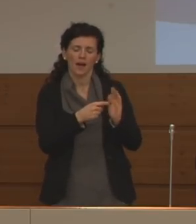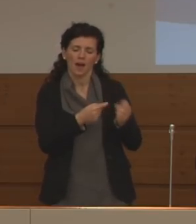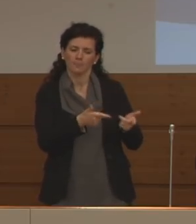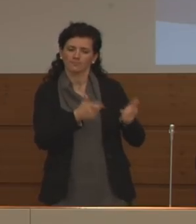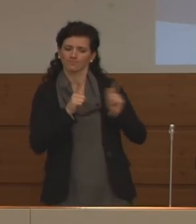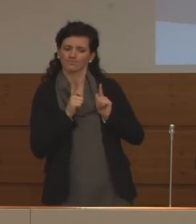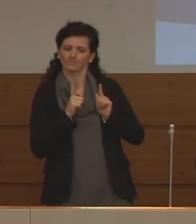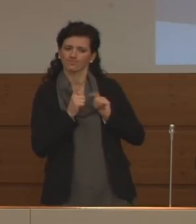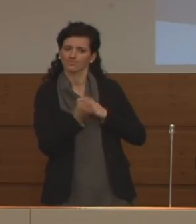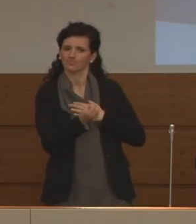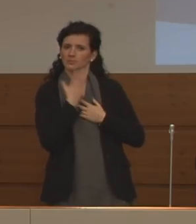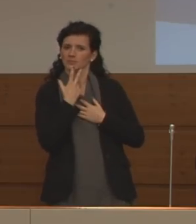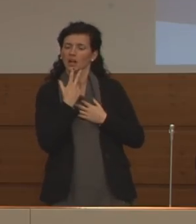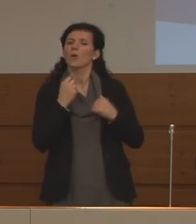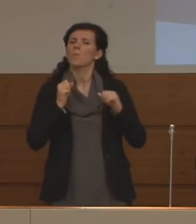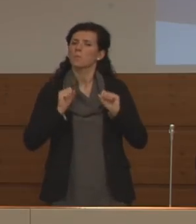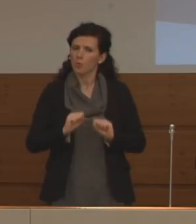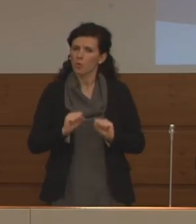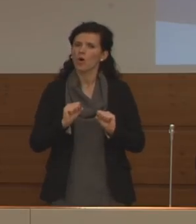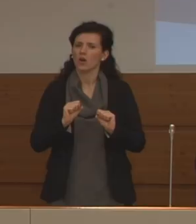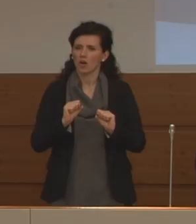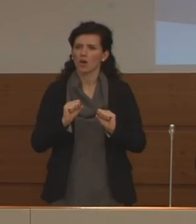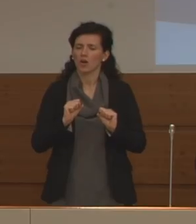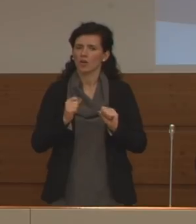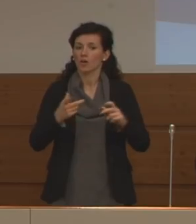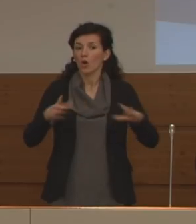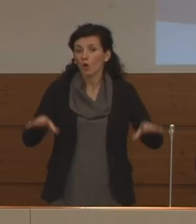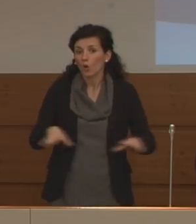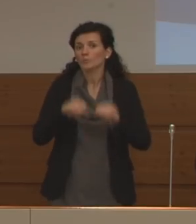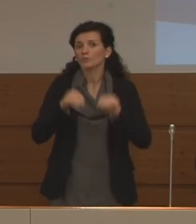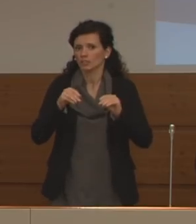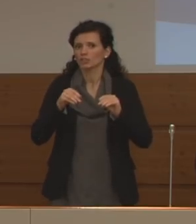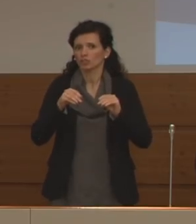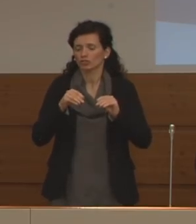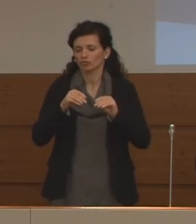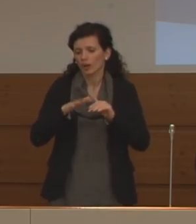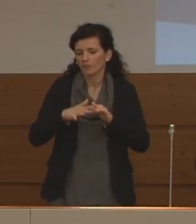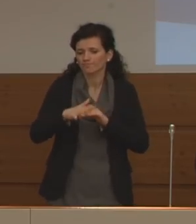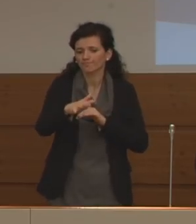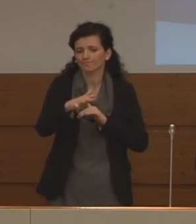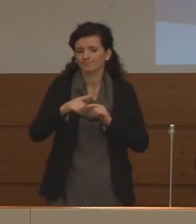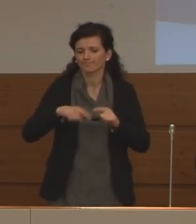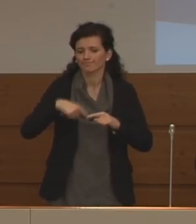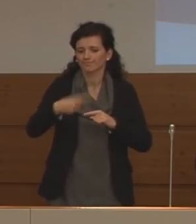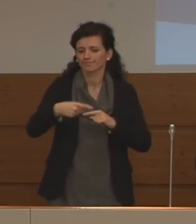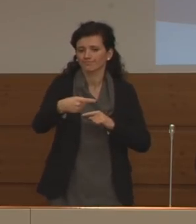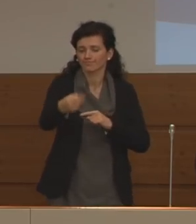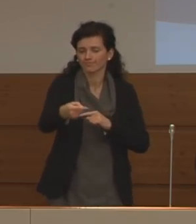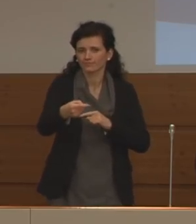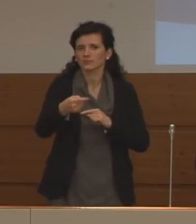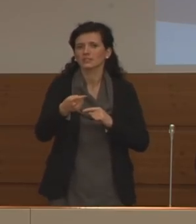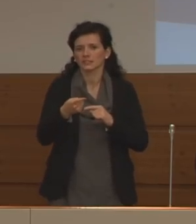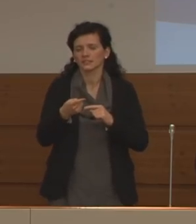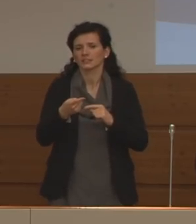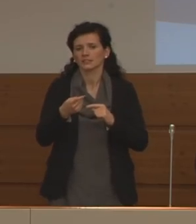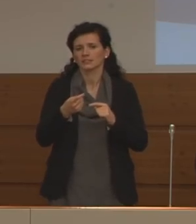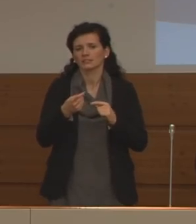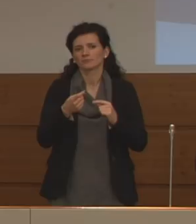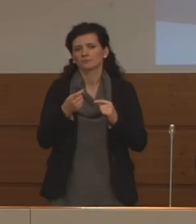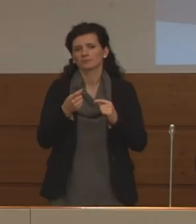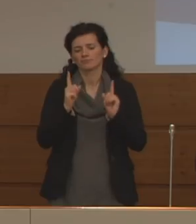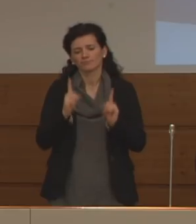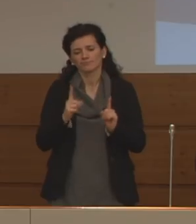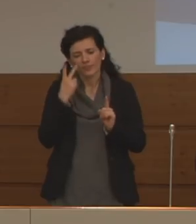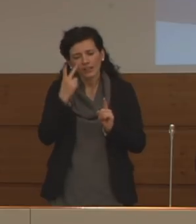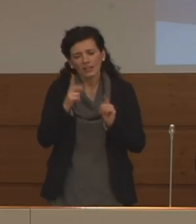più o meno a quella che comincia avvicinarsi come la distanza temporale rispetto